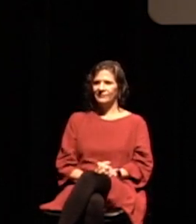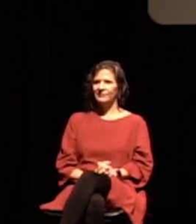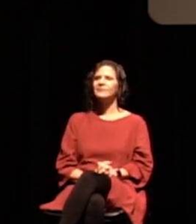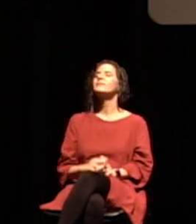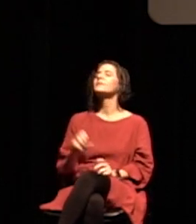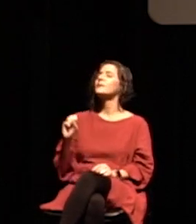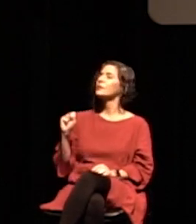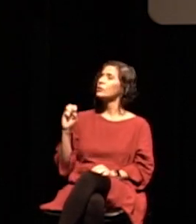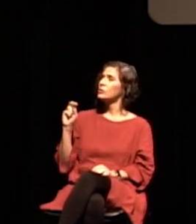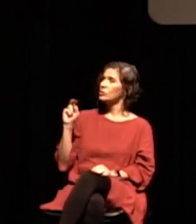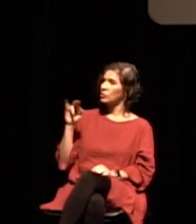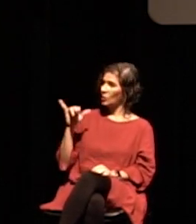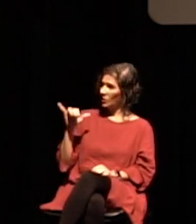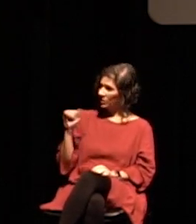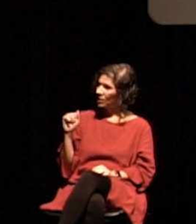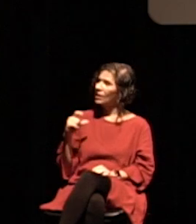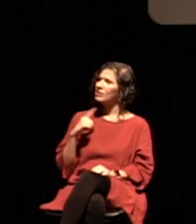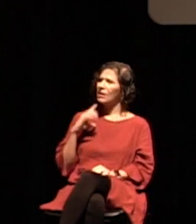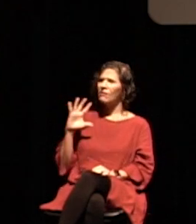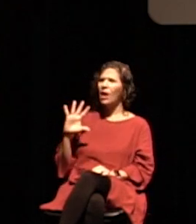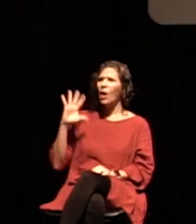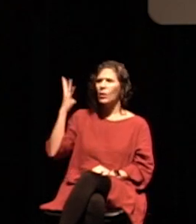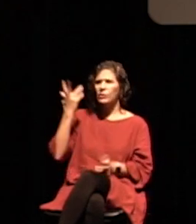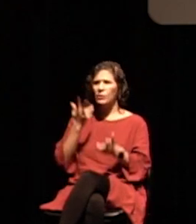Sónia, teve ocasião ao longo